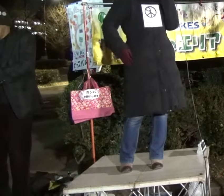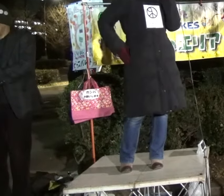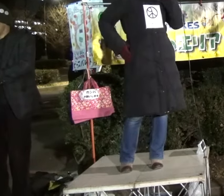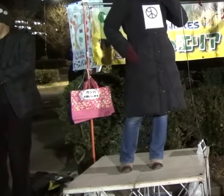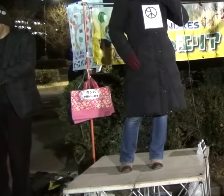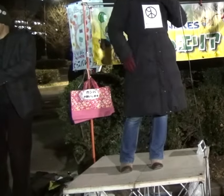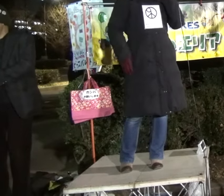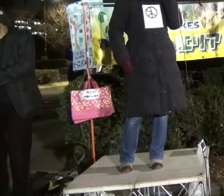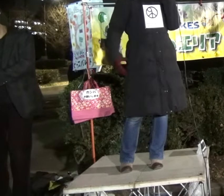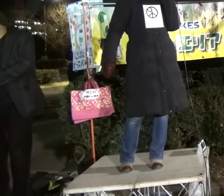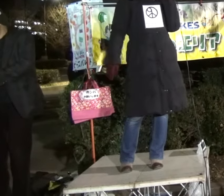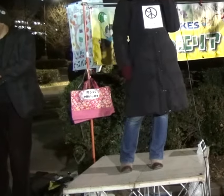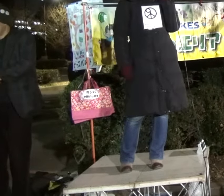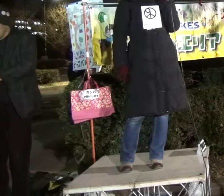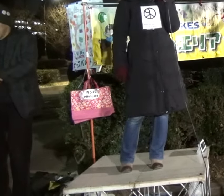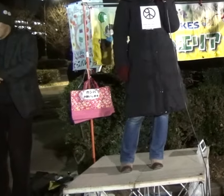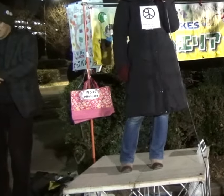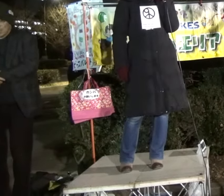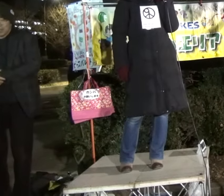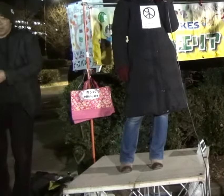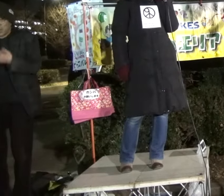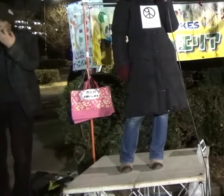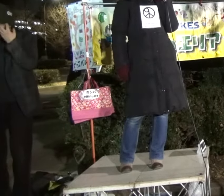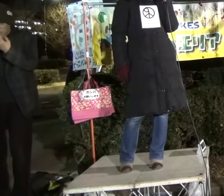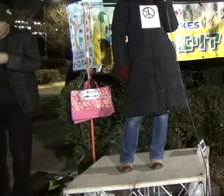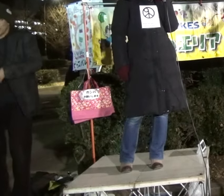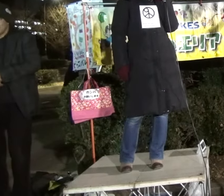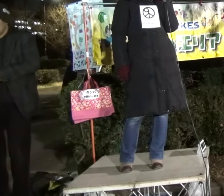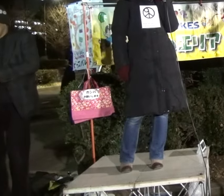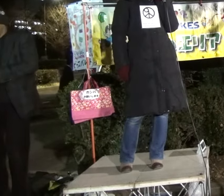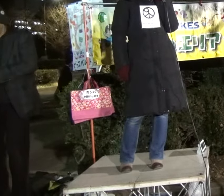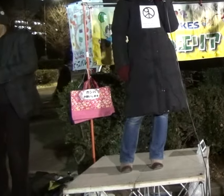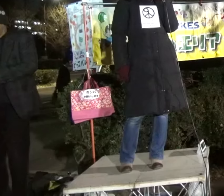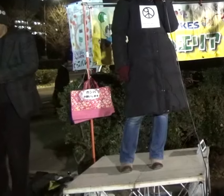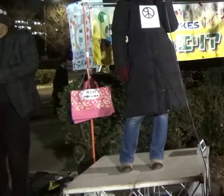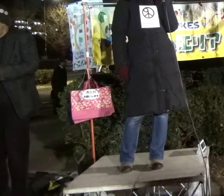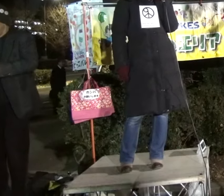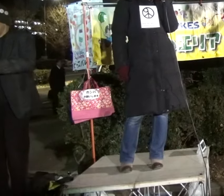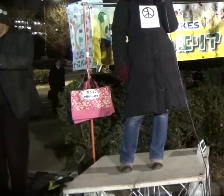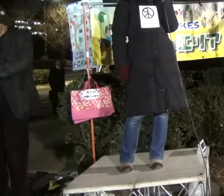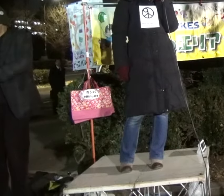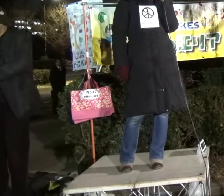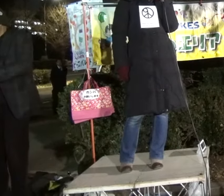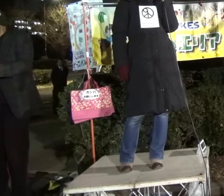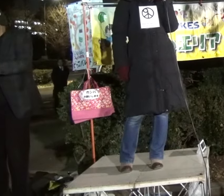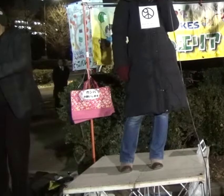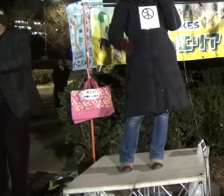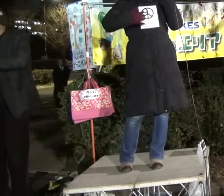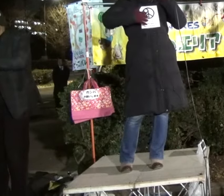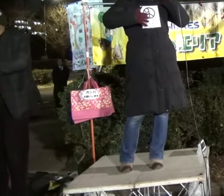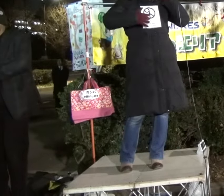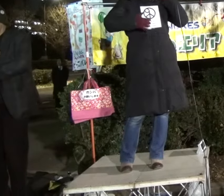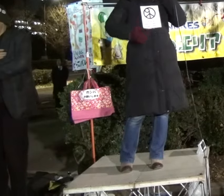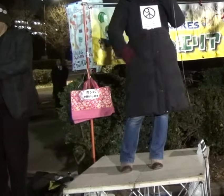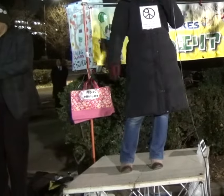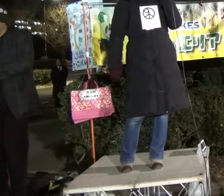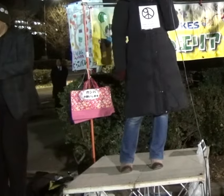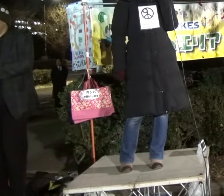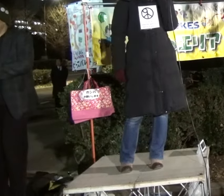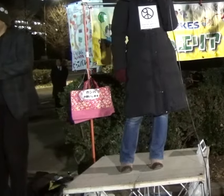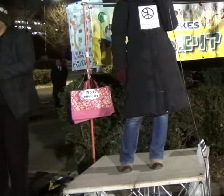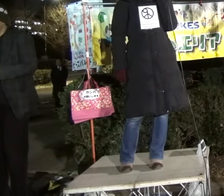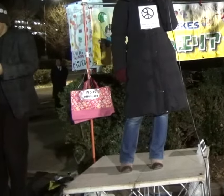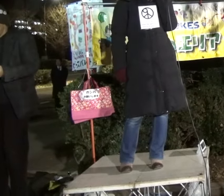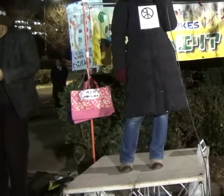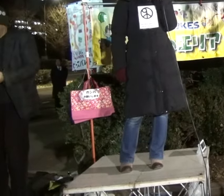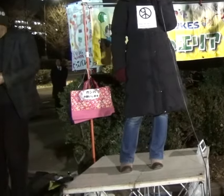少し待てと。 でもね、皆さん本当にびっくりするくらい、すごいいっぱい召し上がってたんですよね。 胃がね、全部ないのに、 胃が全